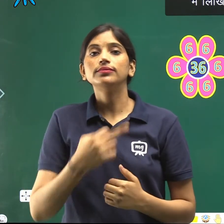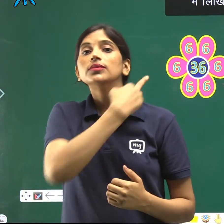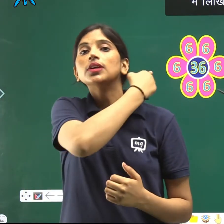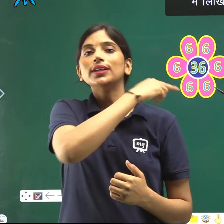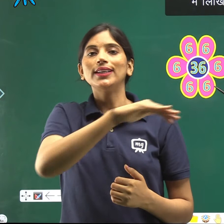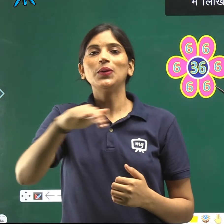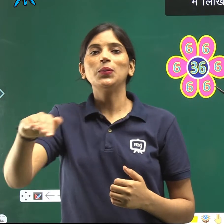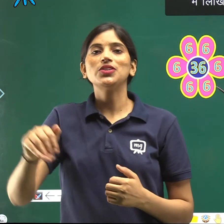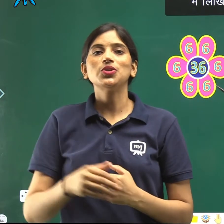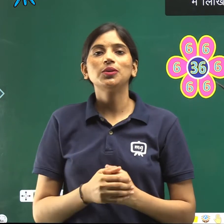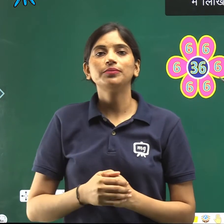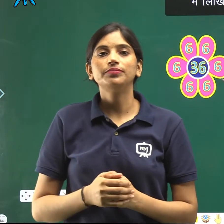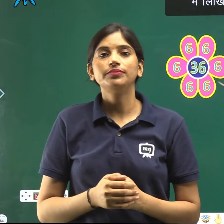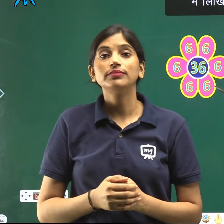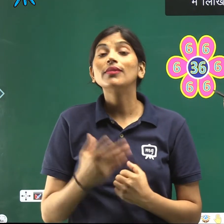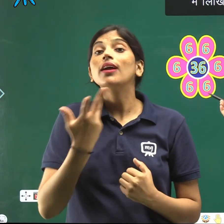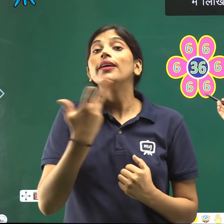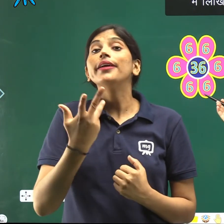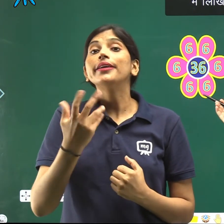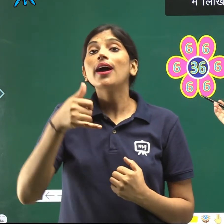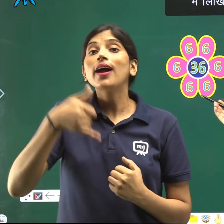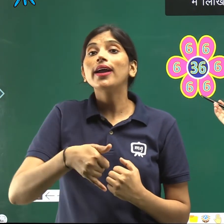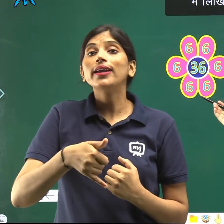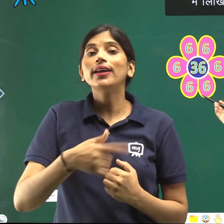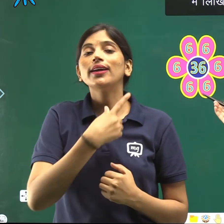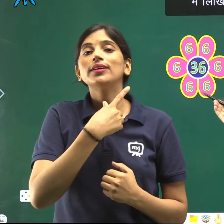देखो बच्चों, क्या है ये?